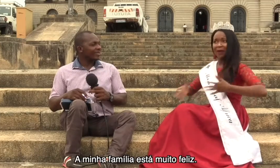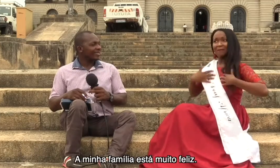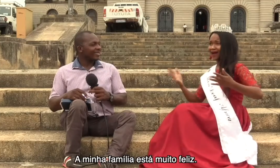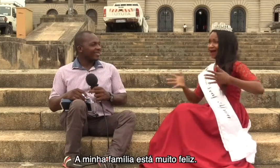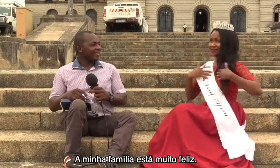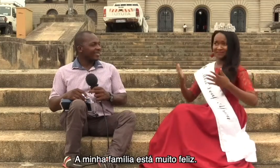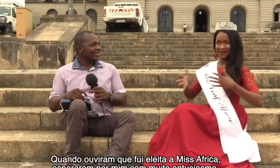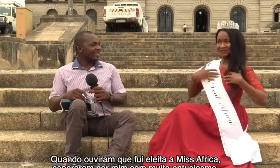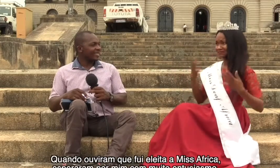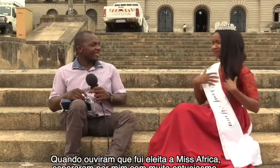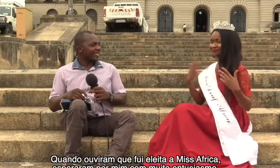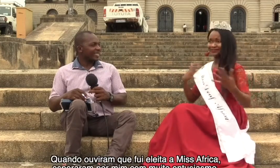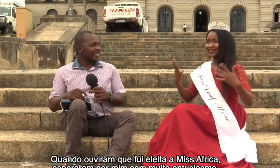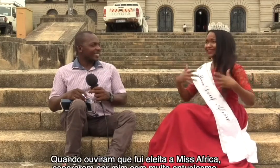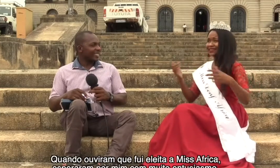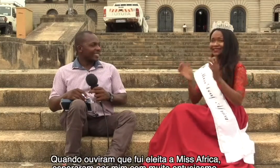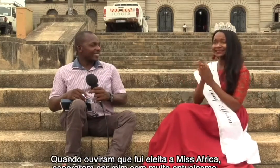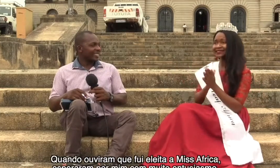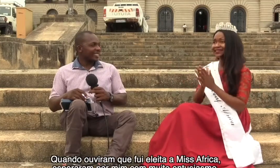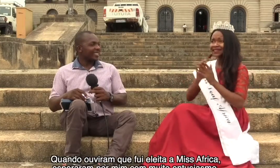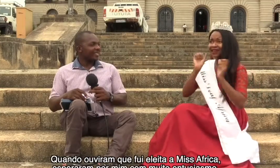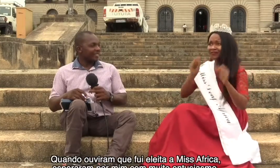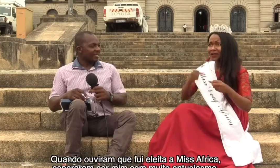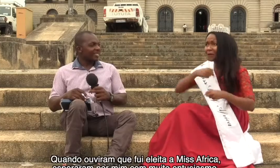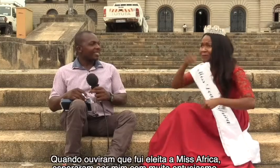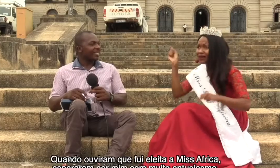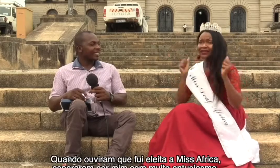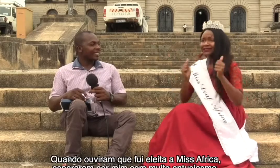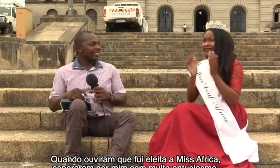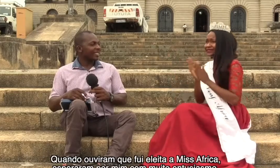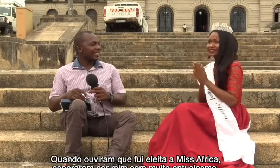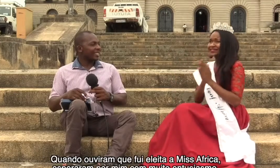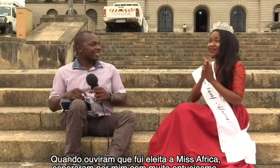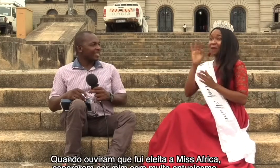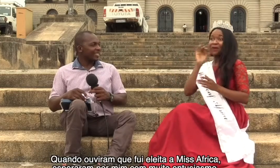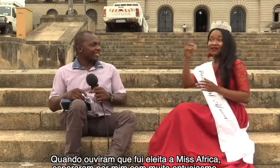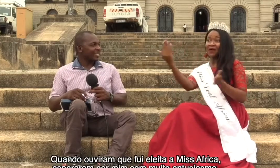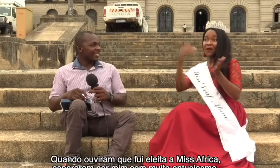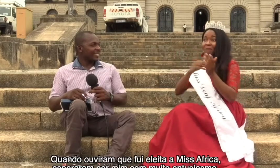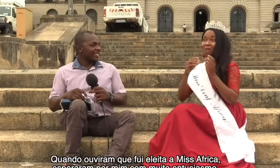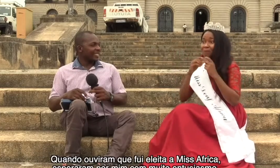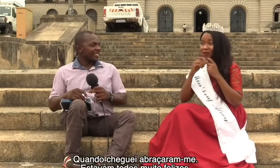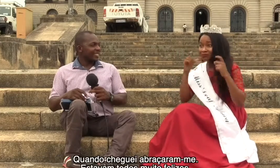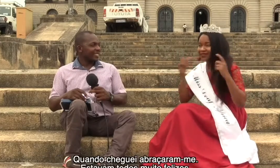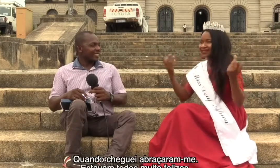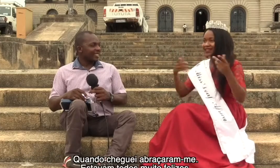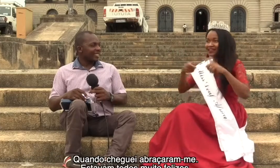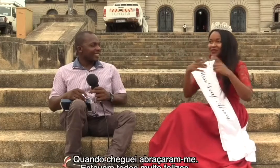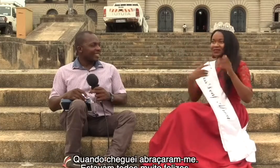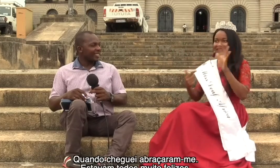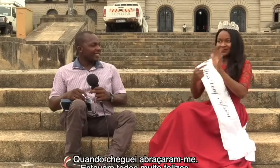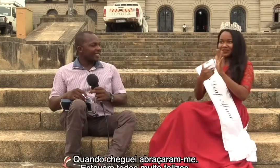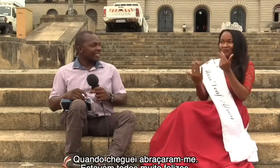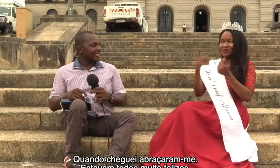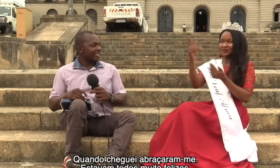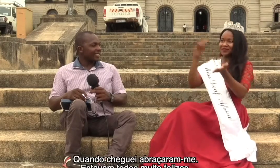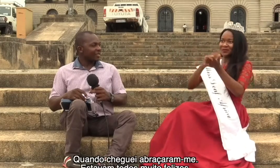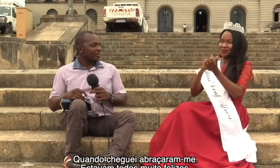Quando ouviram que fui eleita à Miss África, esperaram por mim com muito entusiasmo. Quando cheguei,